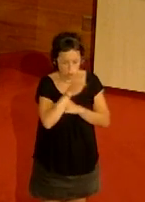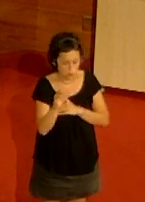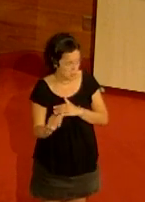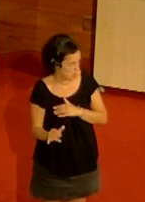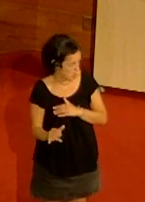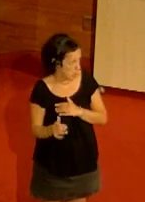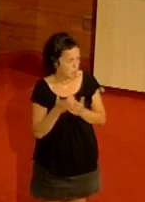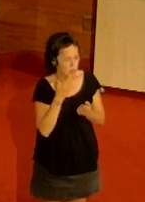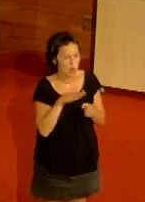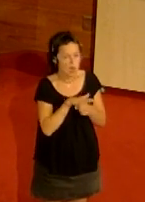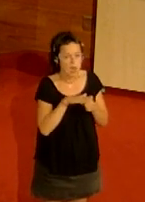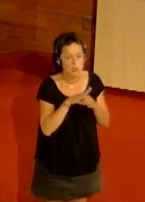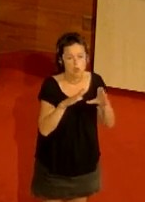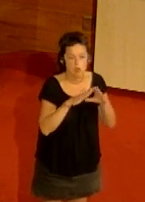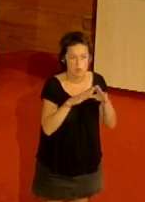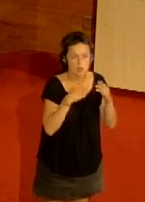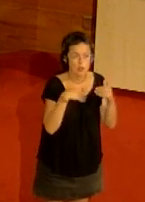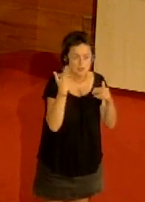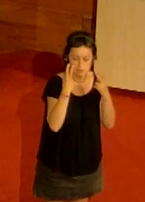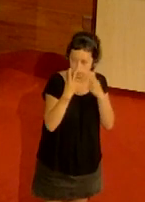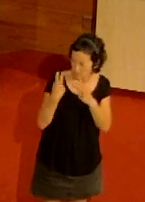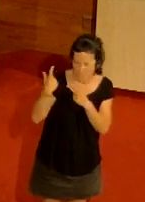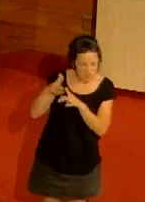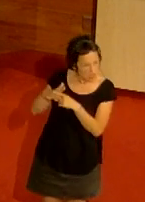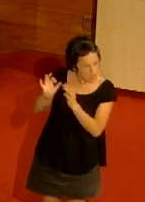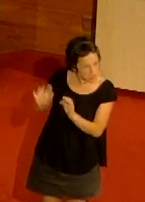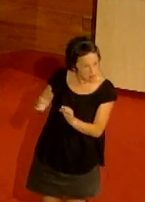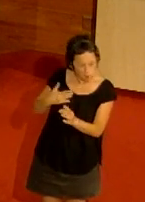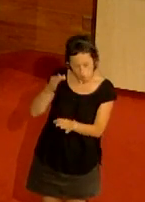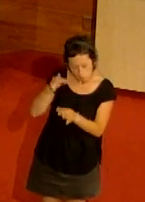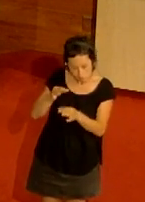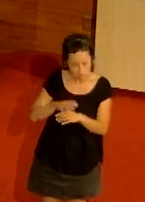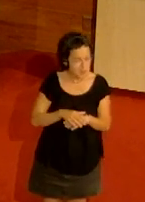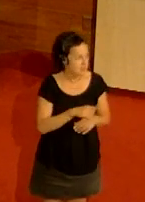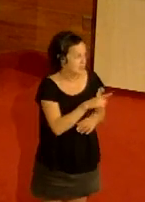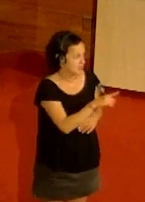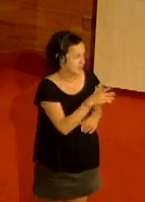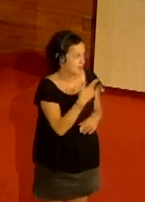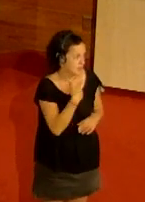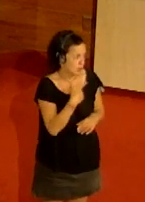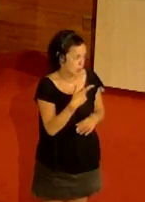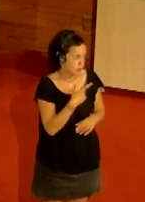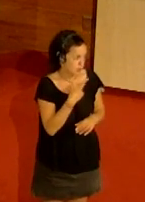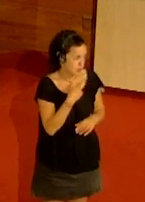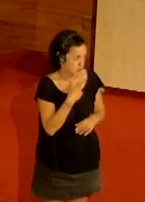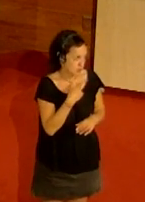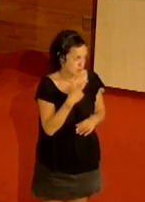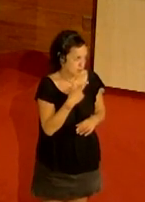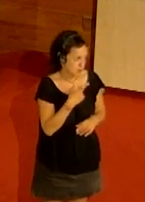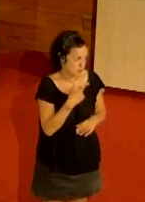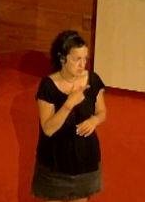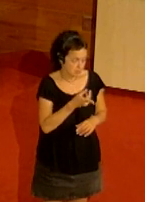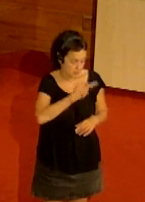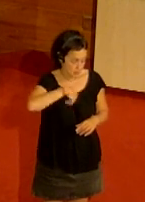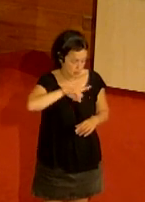en el ámbito de feminismo, etcétera, que miras atrás y dices, pero esto pasaba. Pues, sí, seremos juzgados, espero que muy duramente, por lo que estamos permitiendo y por lo que está